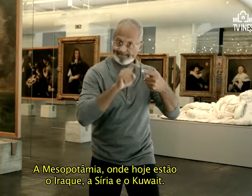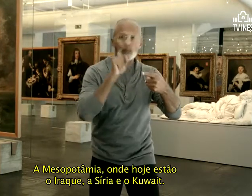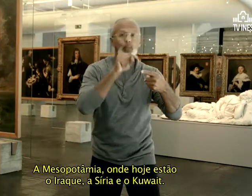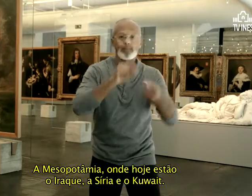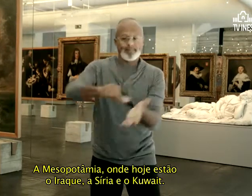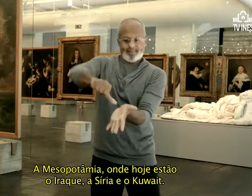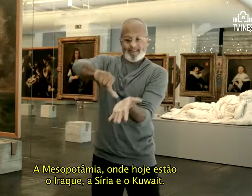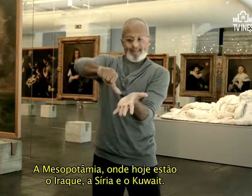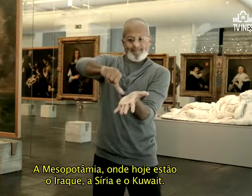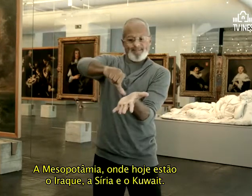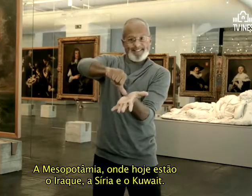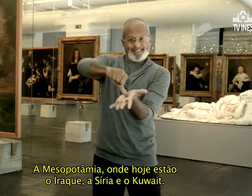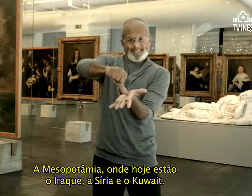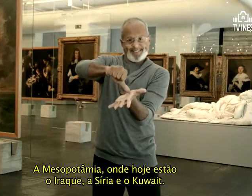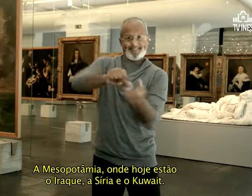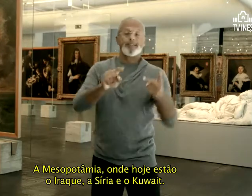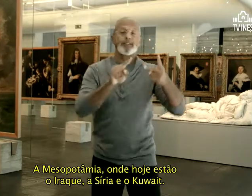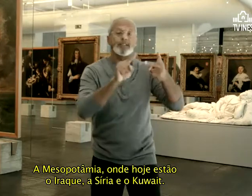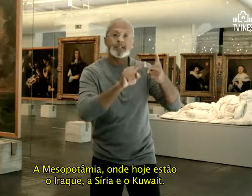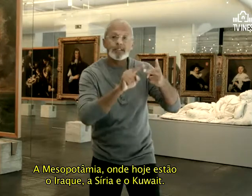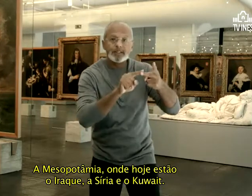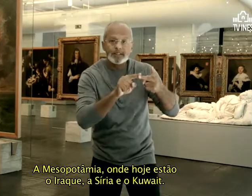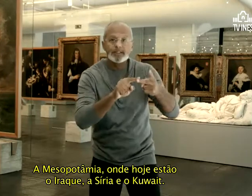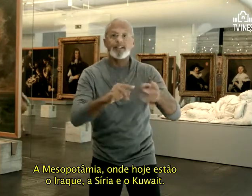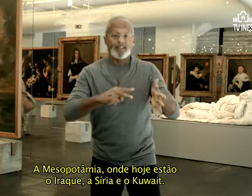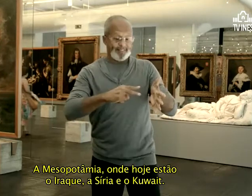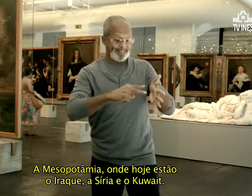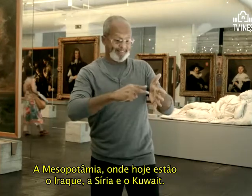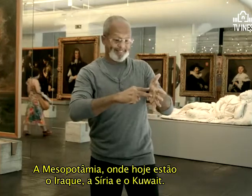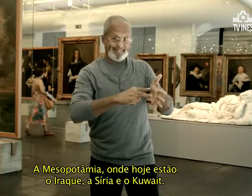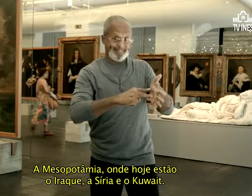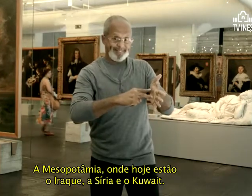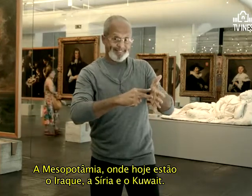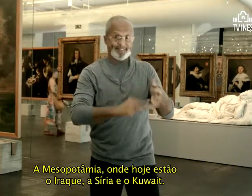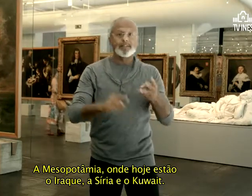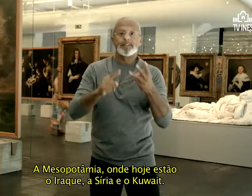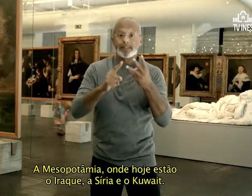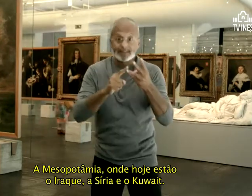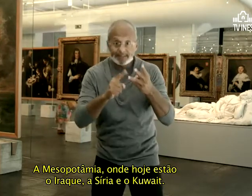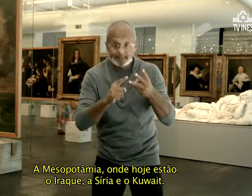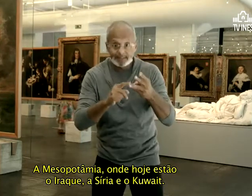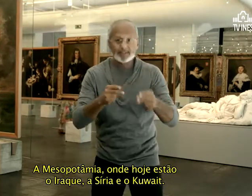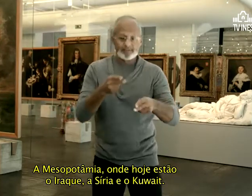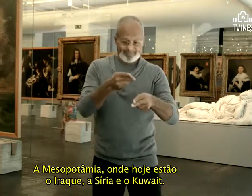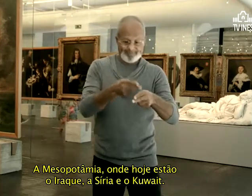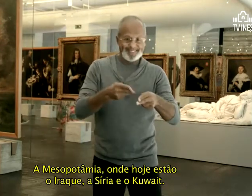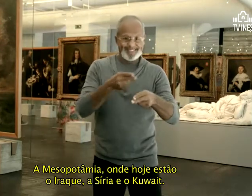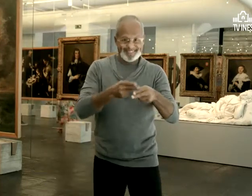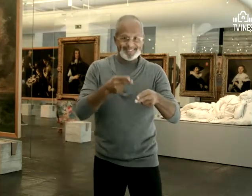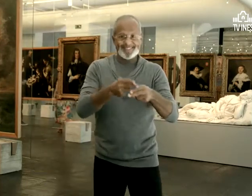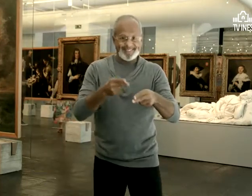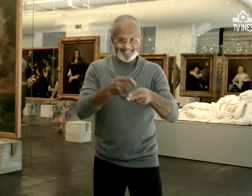onde hoje estão o Iraque, a Síria e o Kuwait.